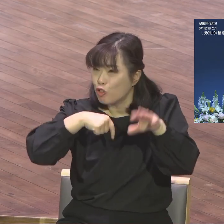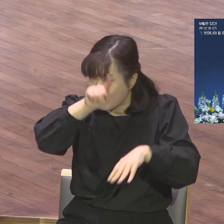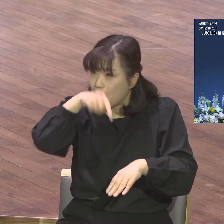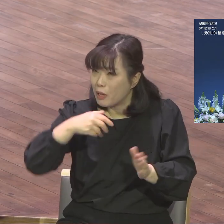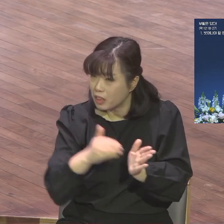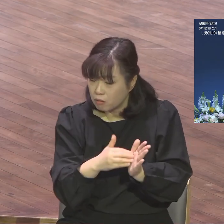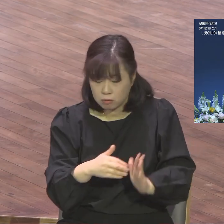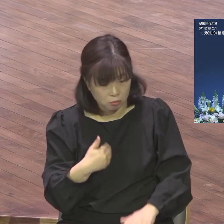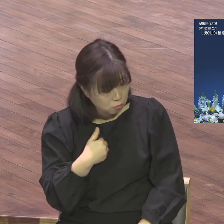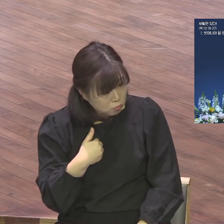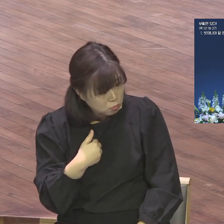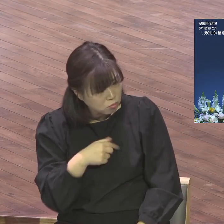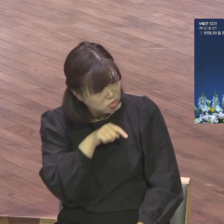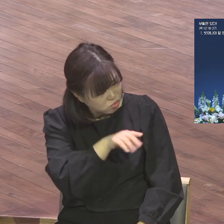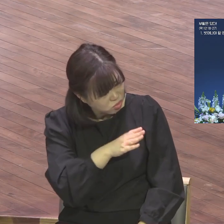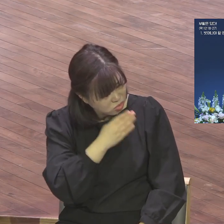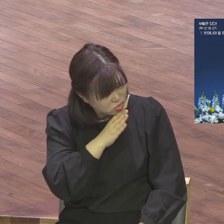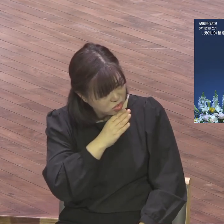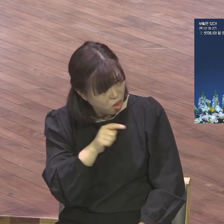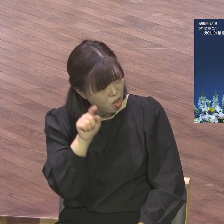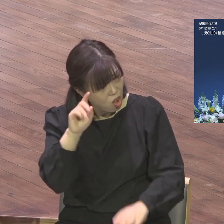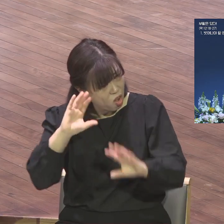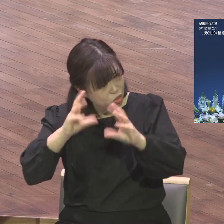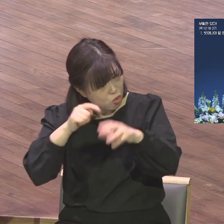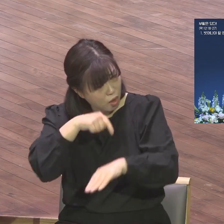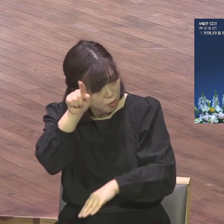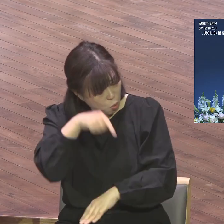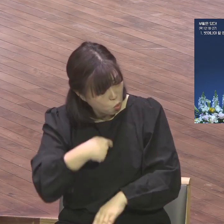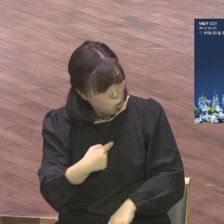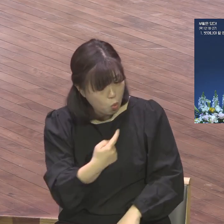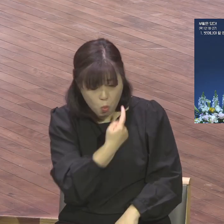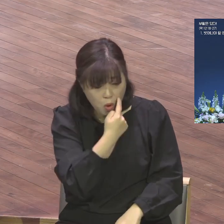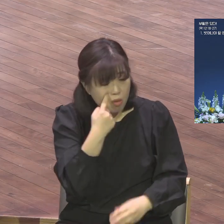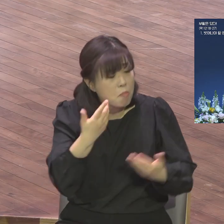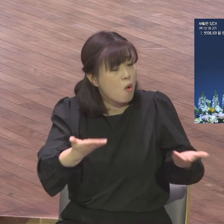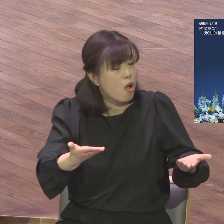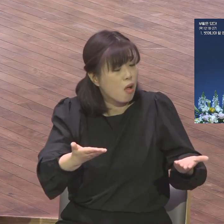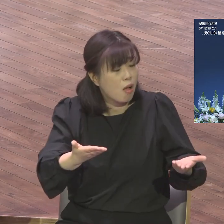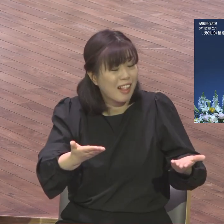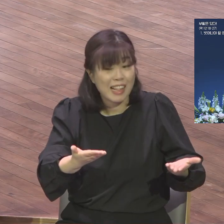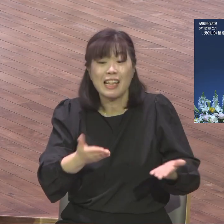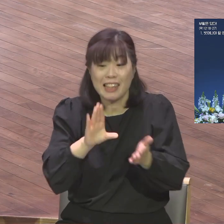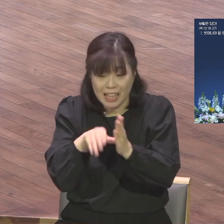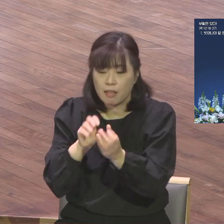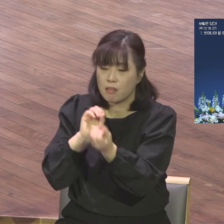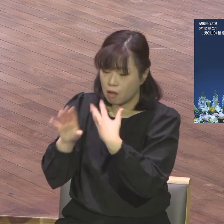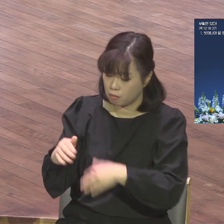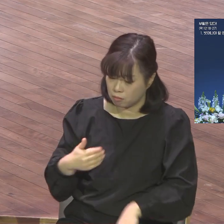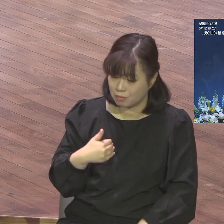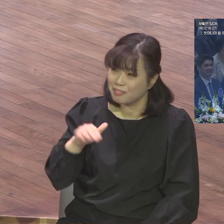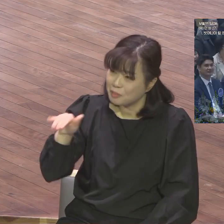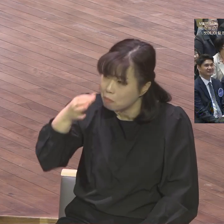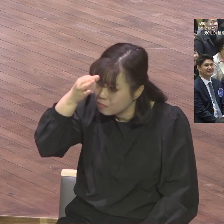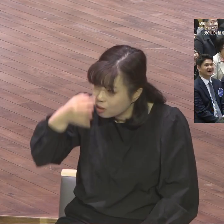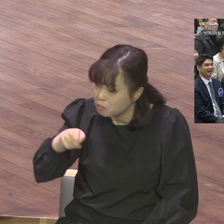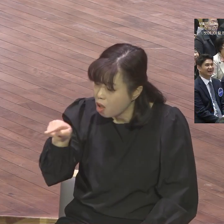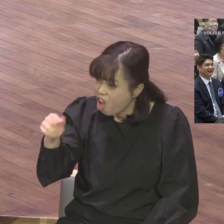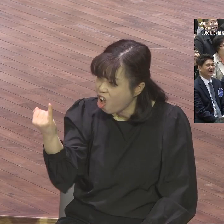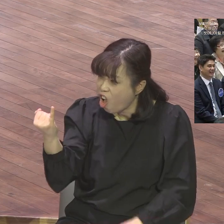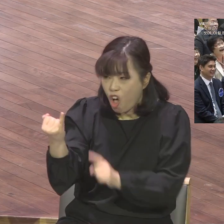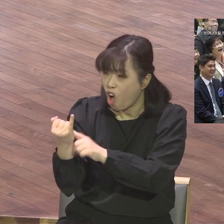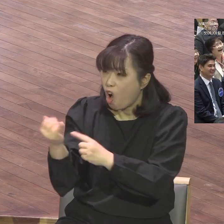아닌지 어떻게 알아? 이렇게 말하니까 그 남편이 이렇게 말했어요. 당신이 없는 거 보니까 천국이야.